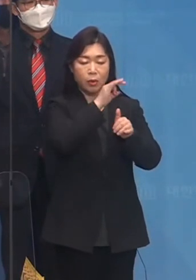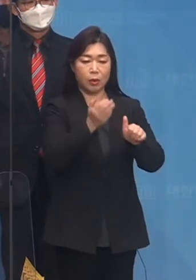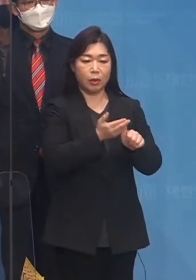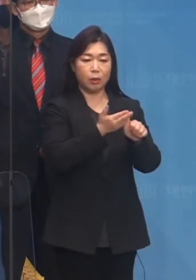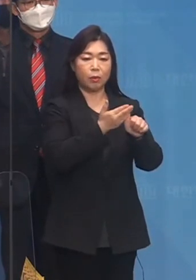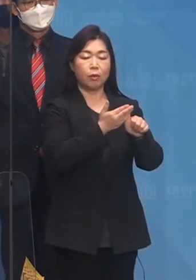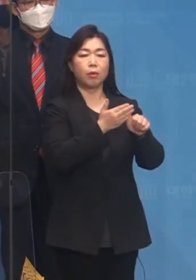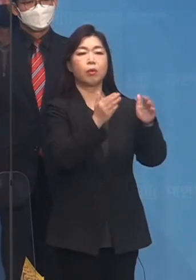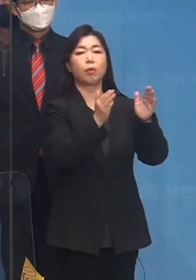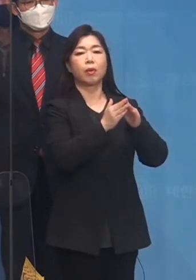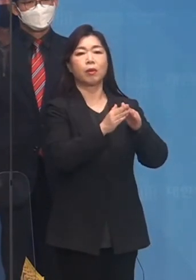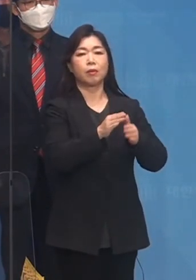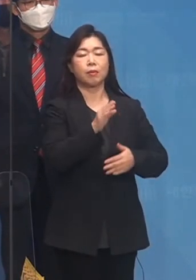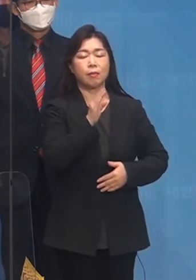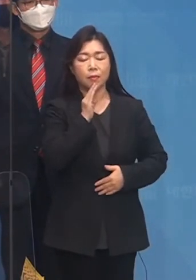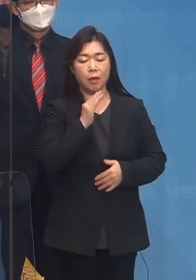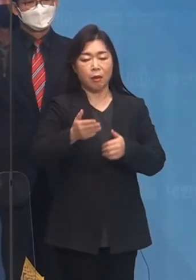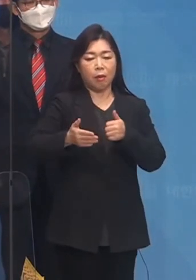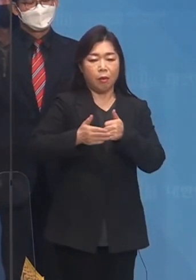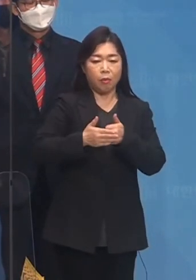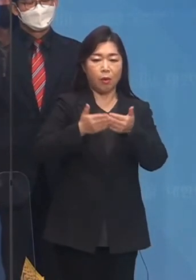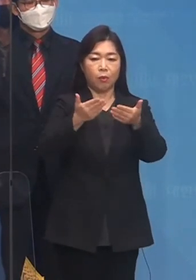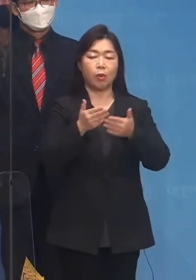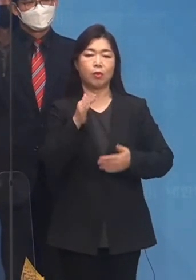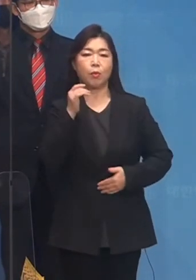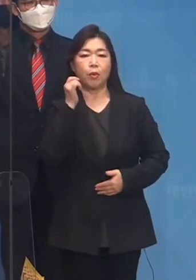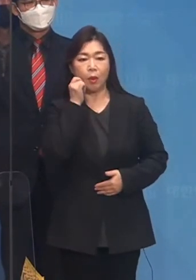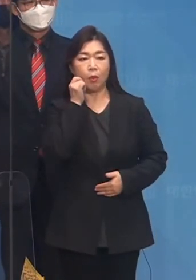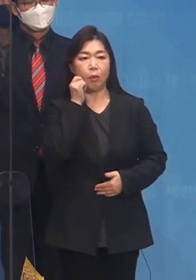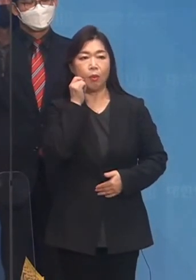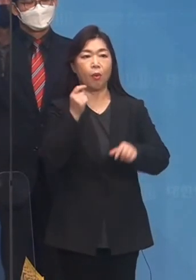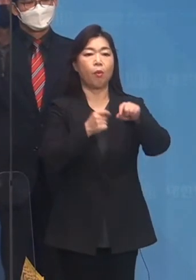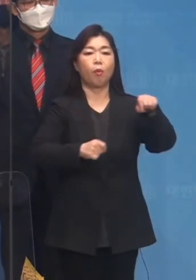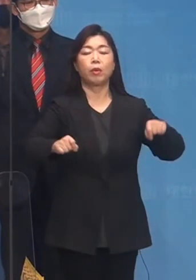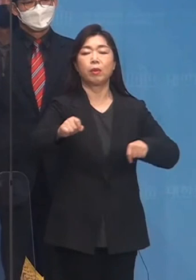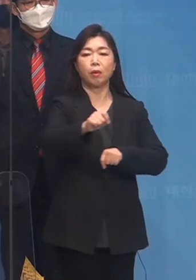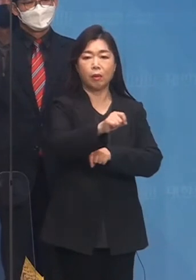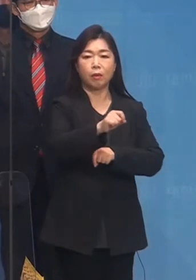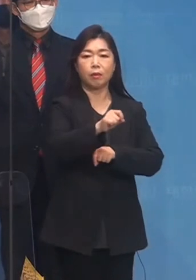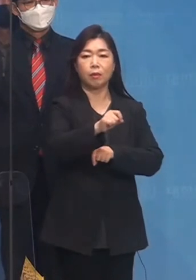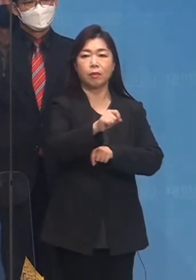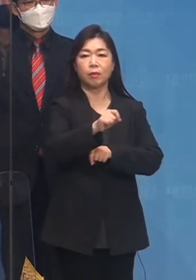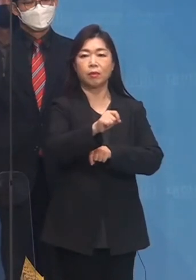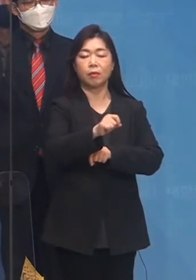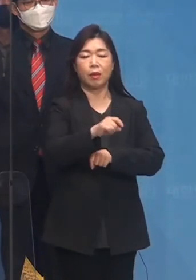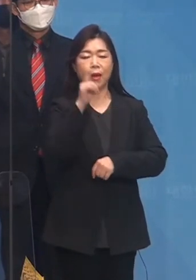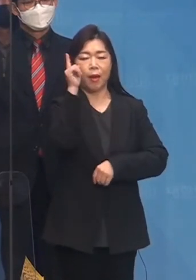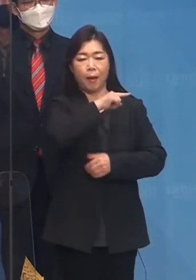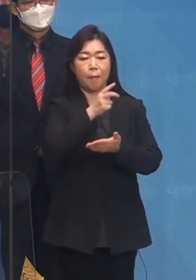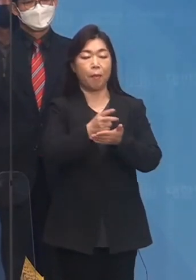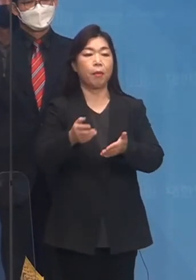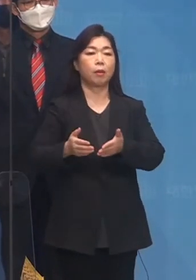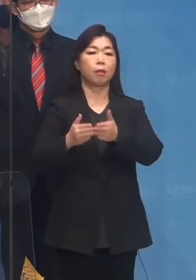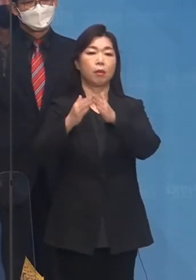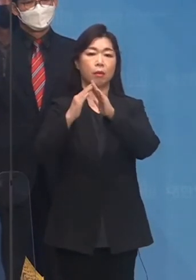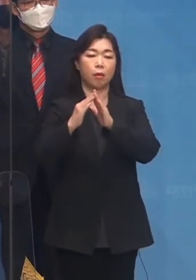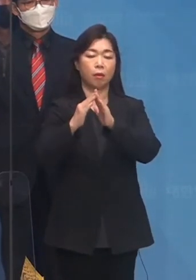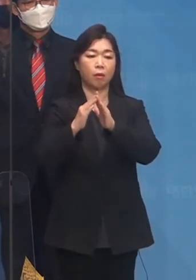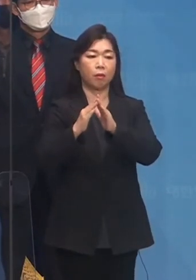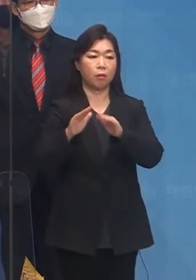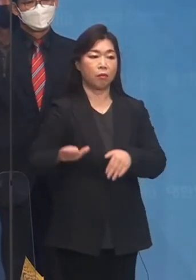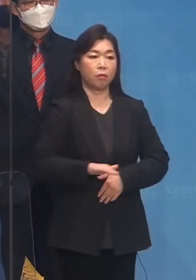농장한테 격려해주고 도와주지는 못할 농장, 오히려 이런 악법을 만들어 가지고